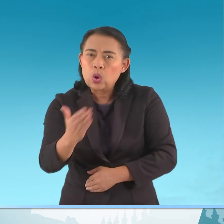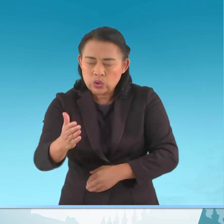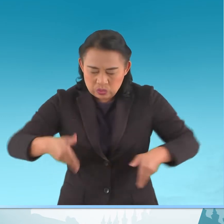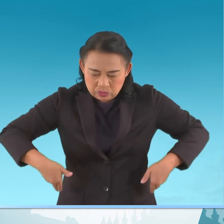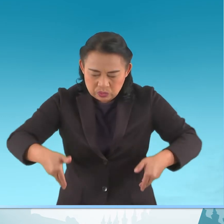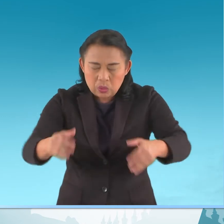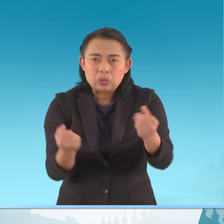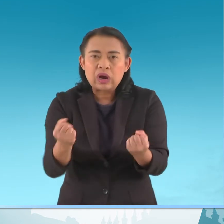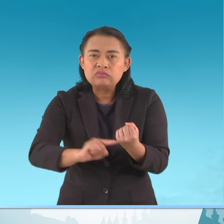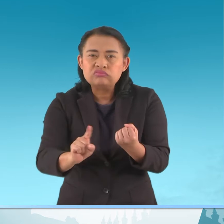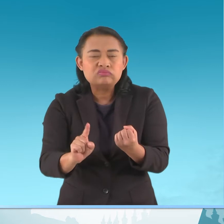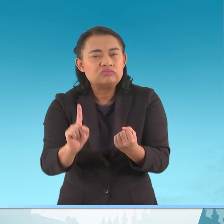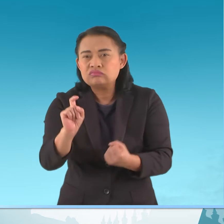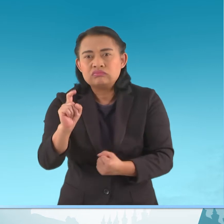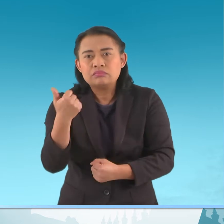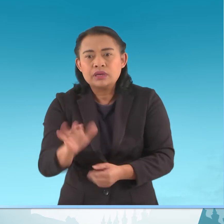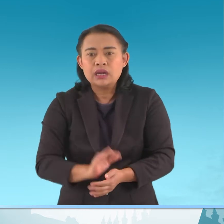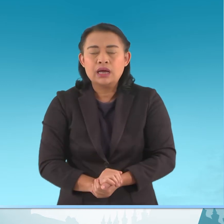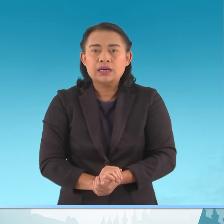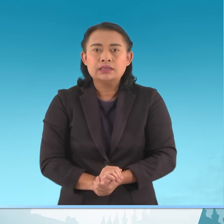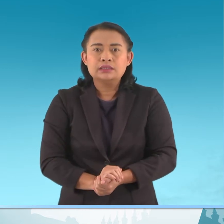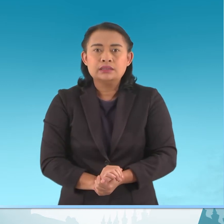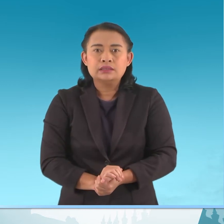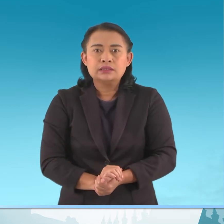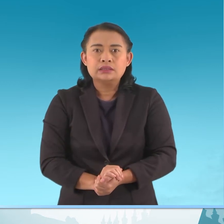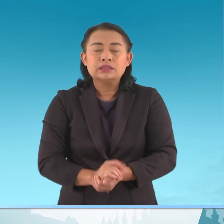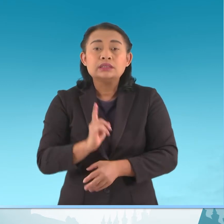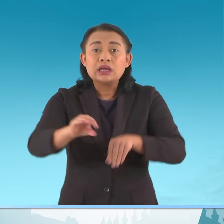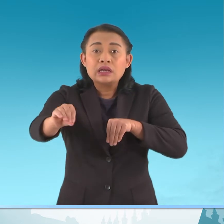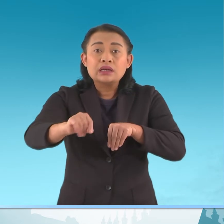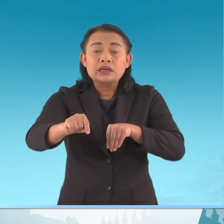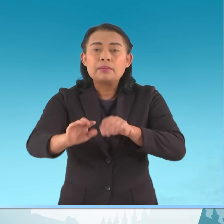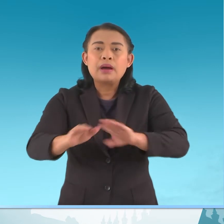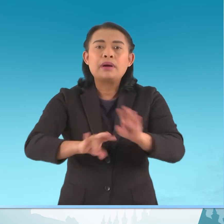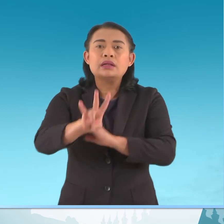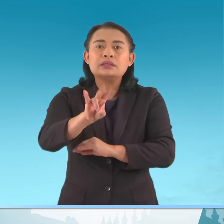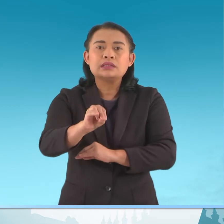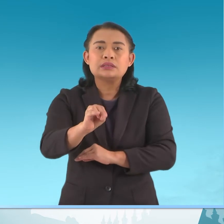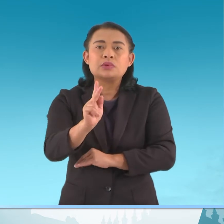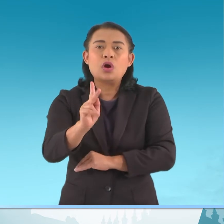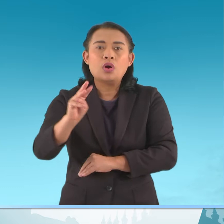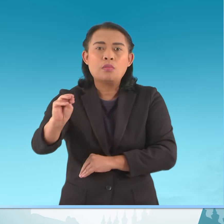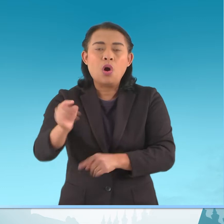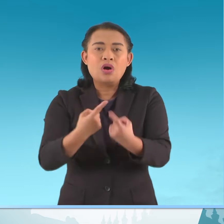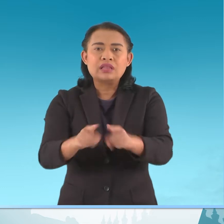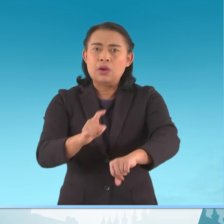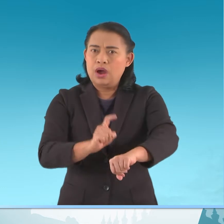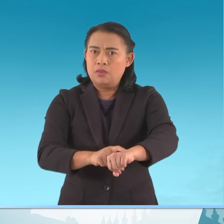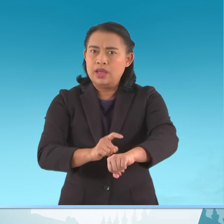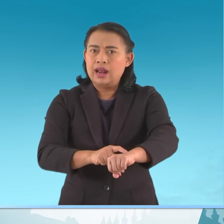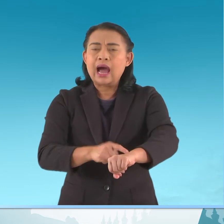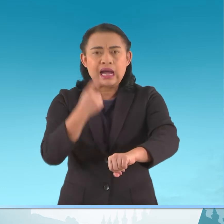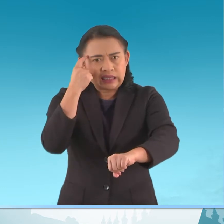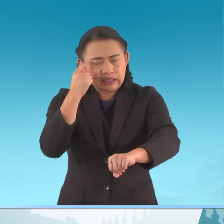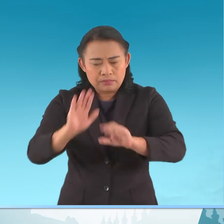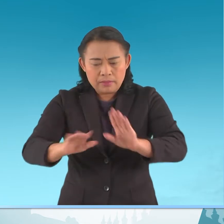ตลอดเส้นทางครับทำความเร็วได้ไม่มากนะครับเพราะฉะนั้นระยะทางถึงไหนว่าจะไม่ไกลประมาณ 70กิโลเมตรเนี่ยแต่